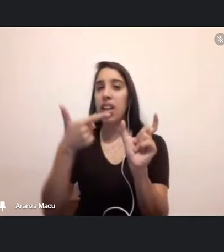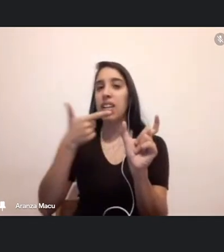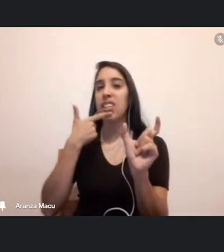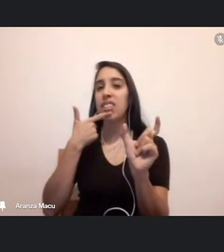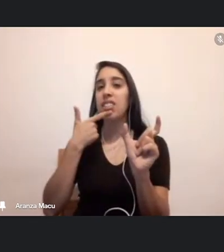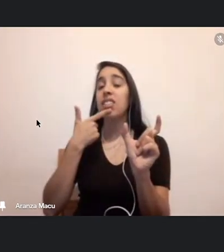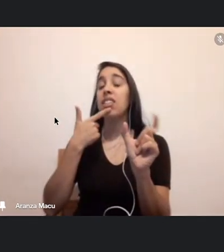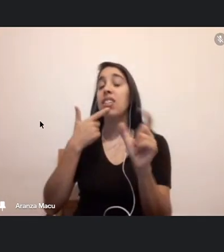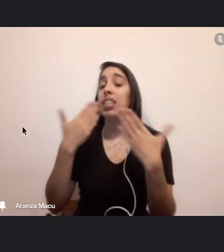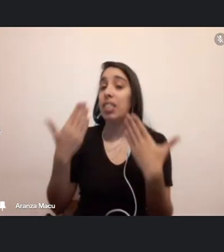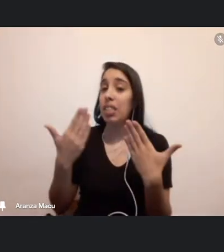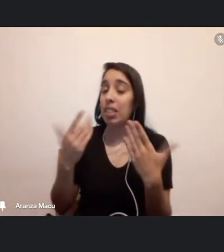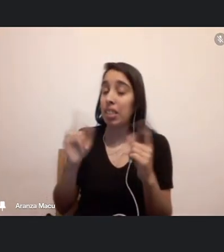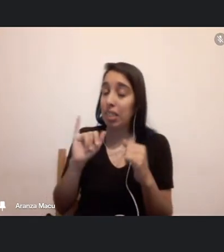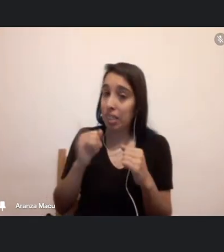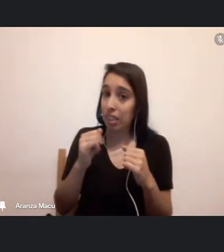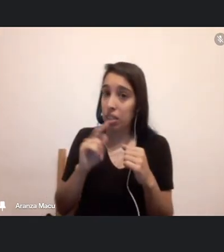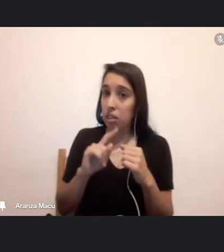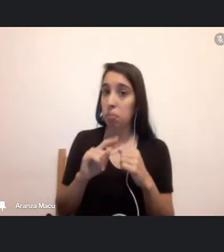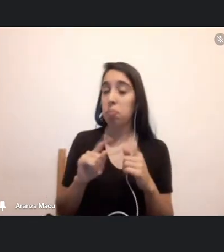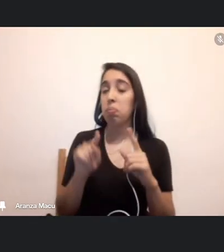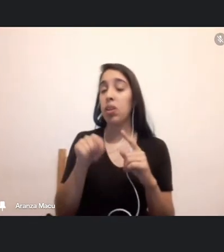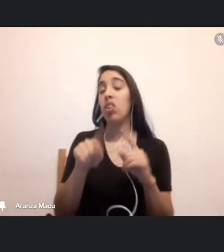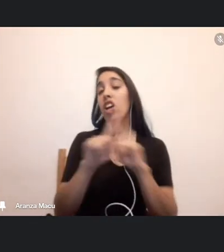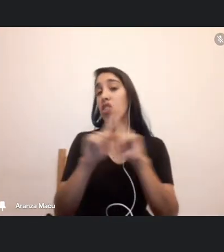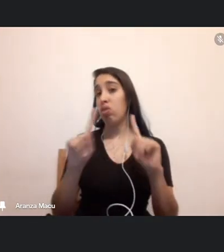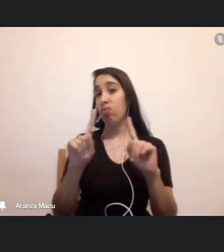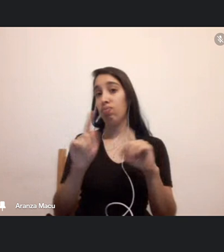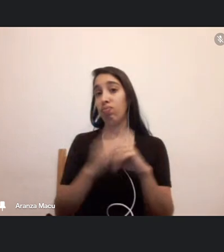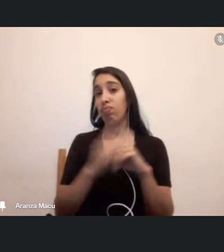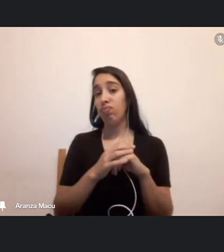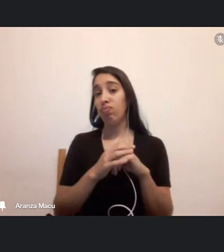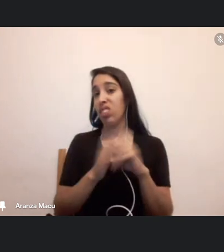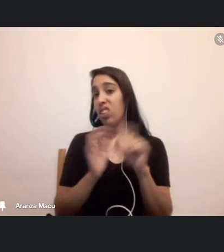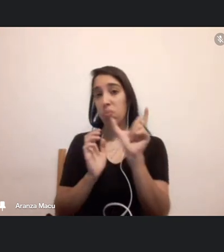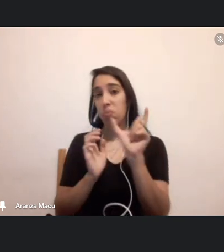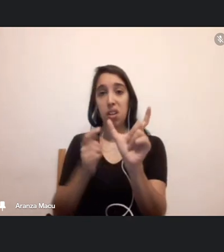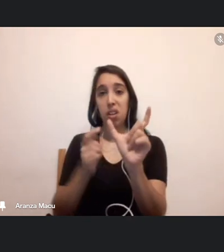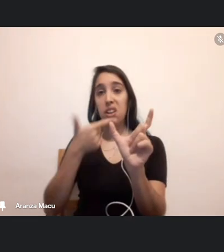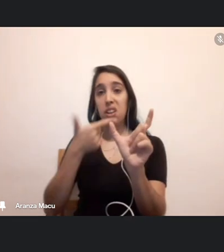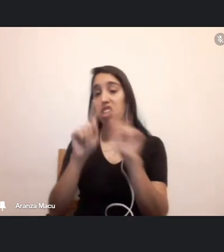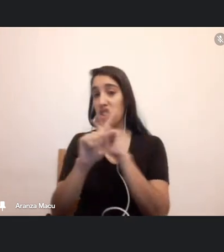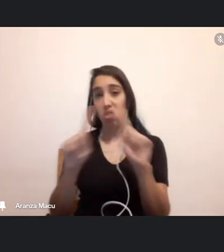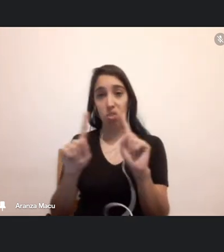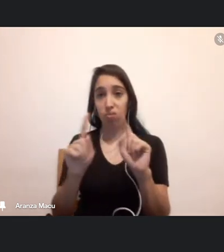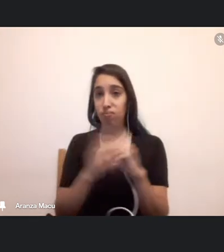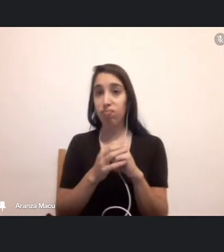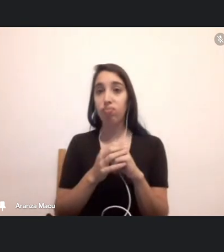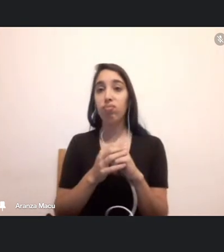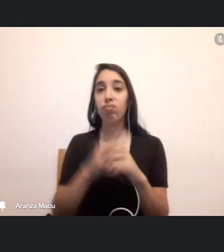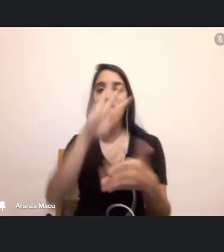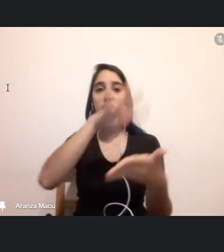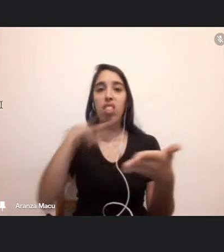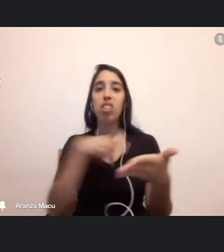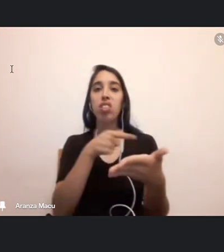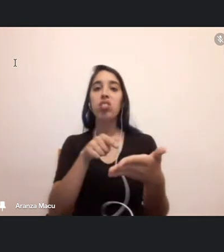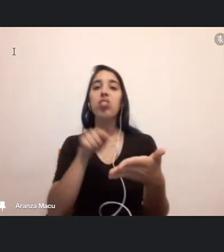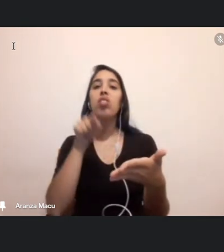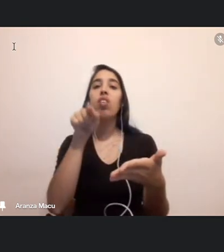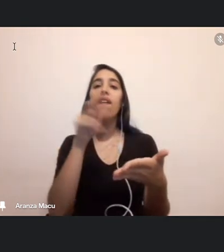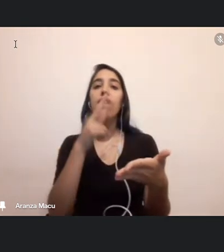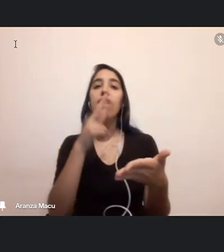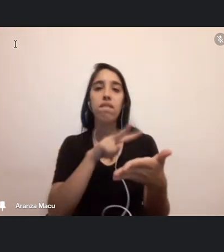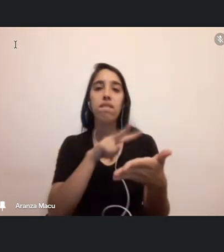Entonces sería la lingüística. Pero acá tenemos linguistic. Fíjense en el texto, a ver. Igual que eso es lo que iba a